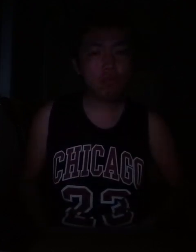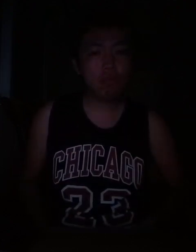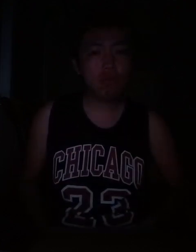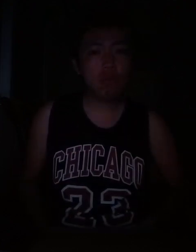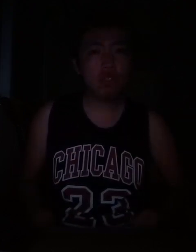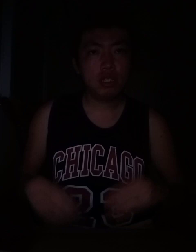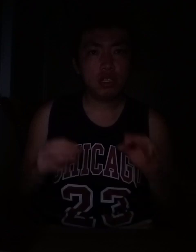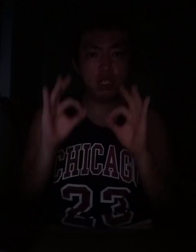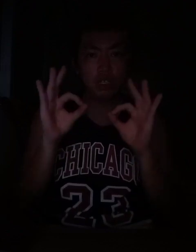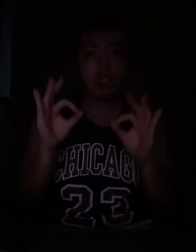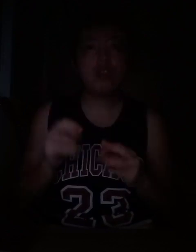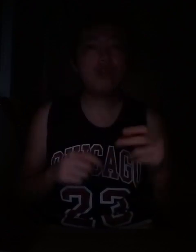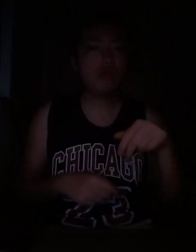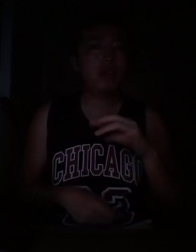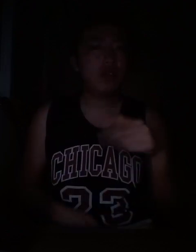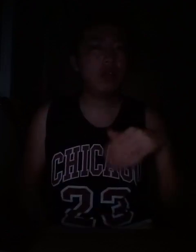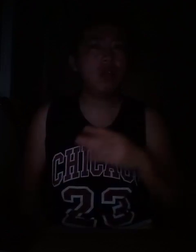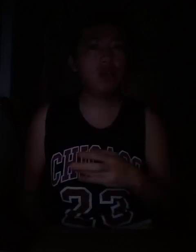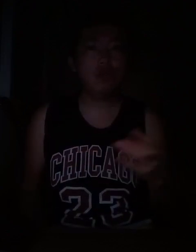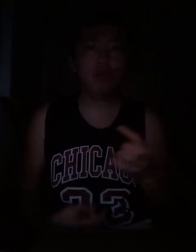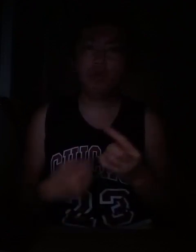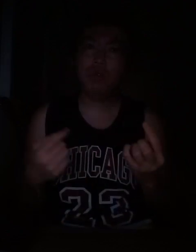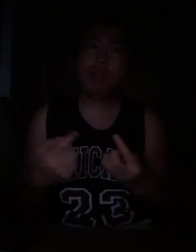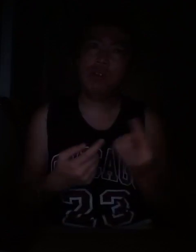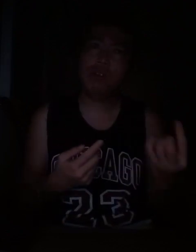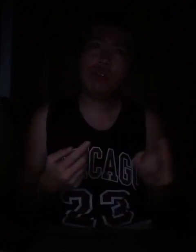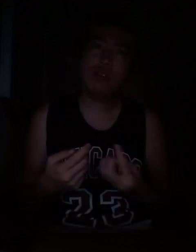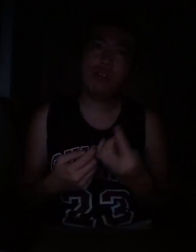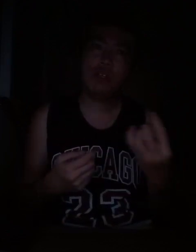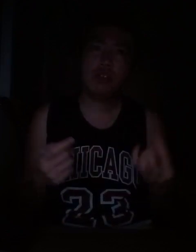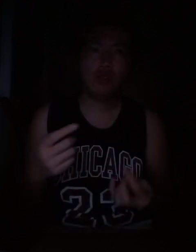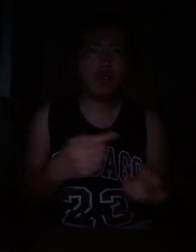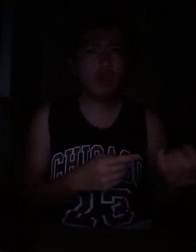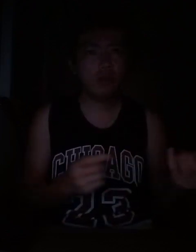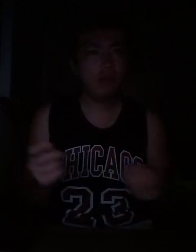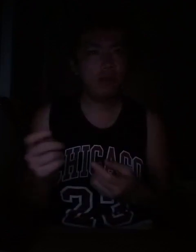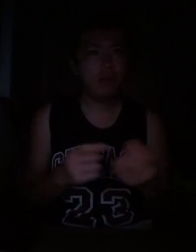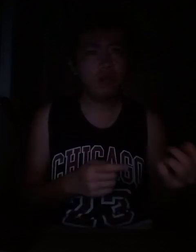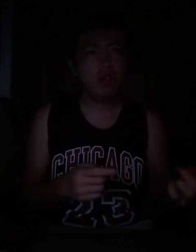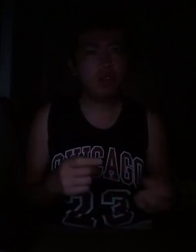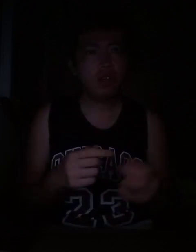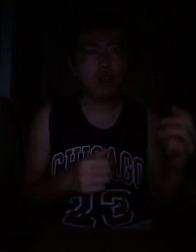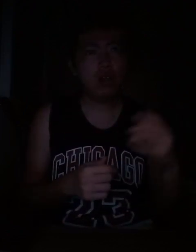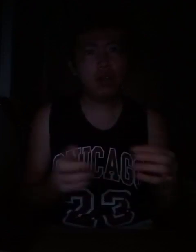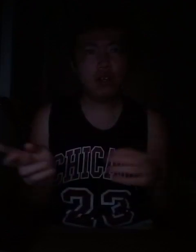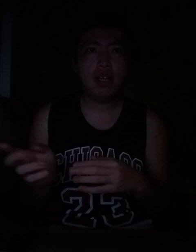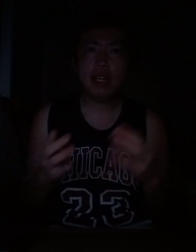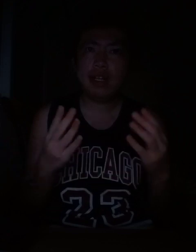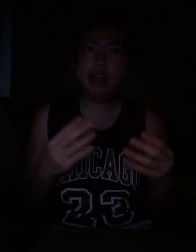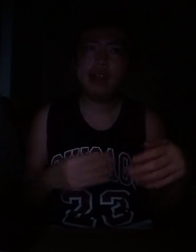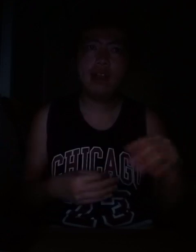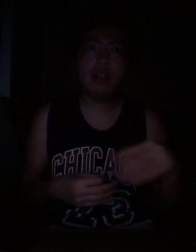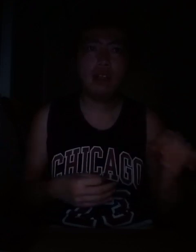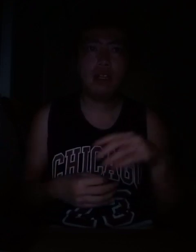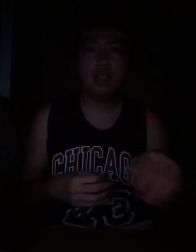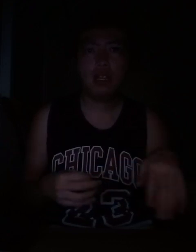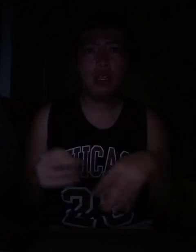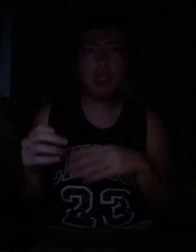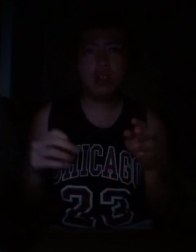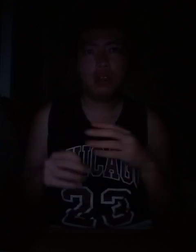네, 그렇습니다. 목요일 새벽 3시쯤 제주도에 최근접한 뒤 모레 아침 9시쯤 경남 남해안을 거쳐